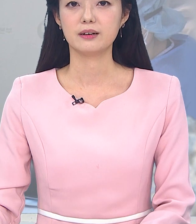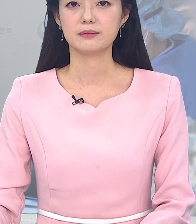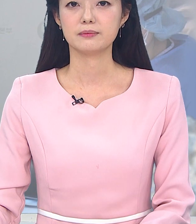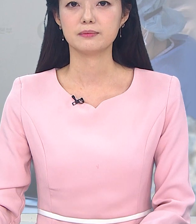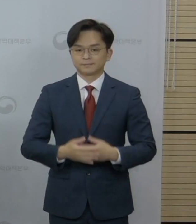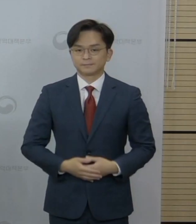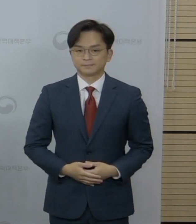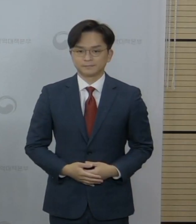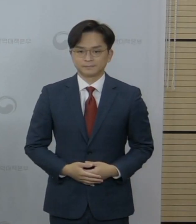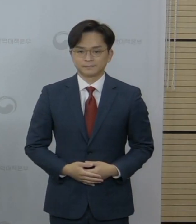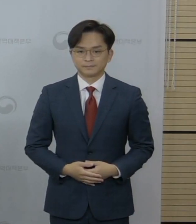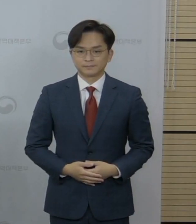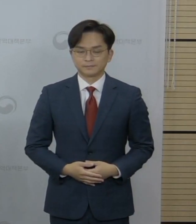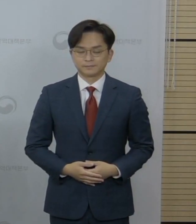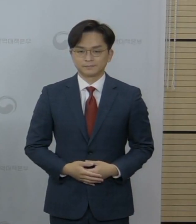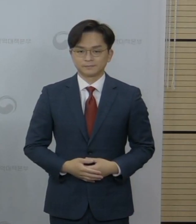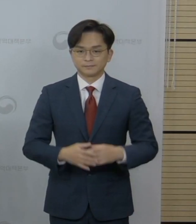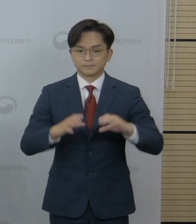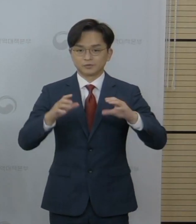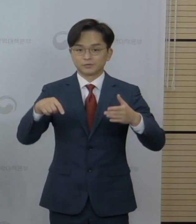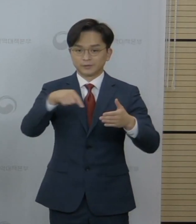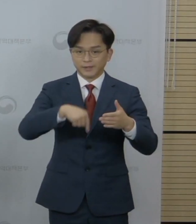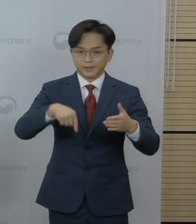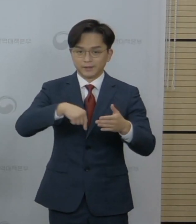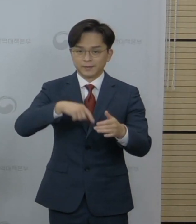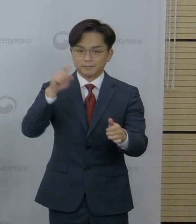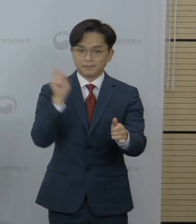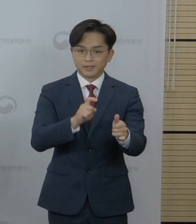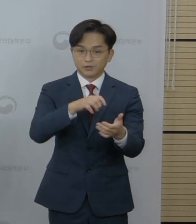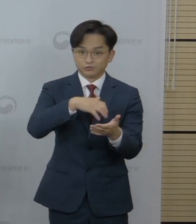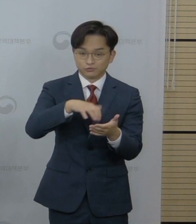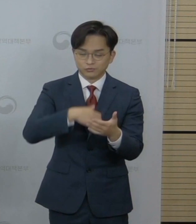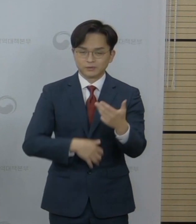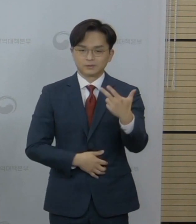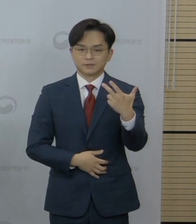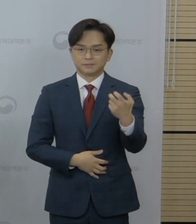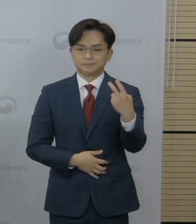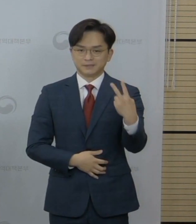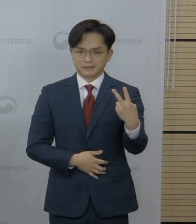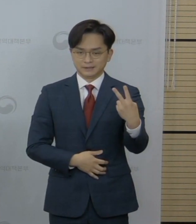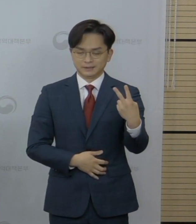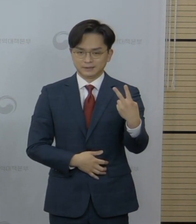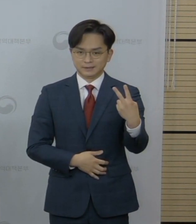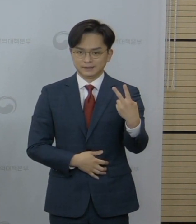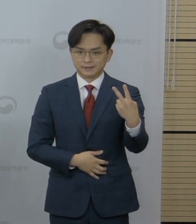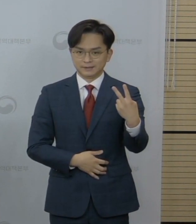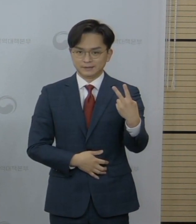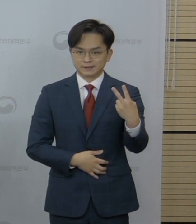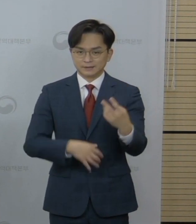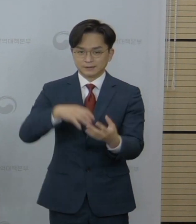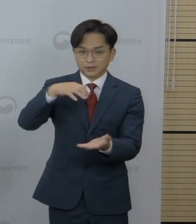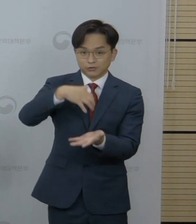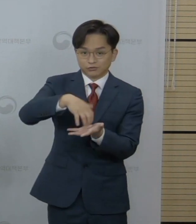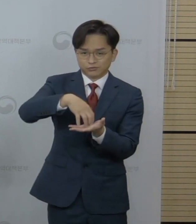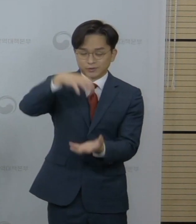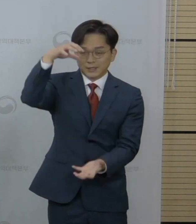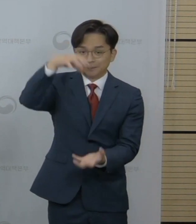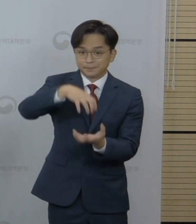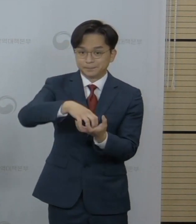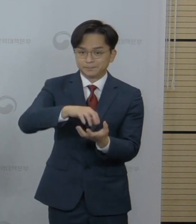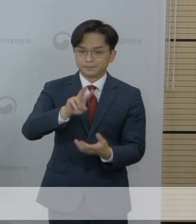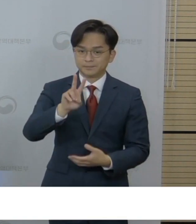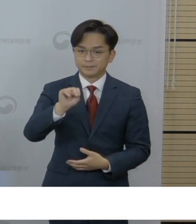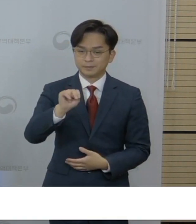들어보겠습니다. 국내 발생 신규 확진자는 72명이 확인되어서 총 누적 확진자 수는